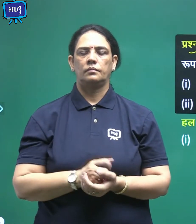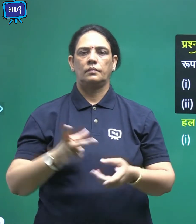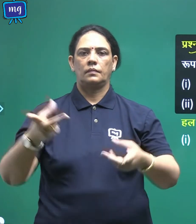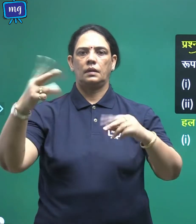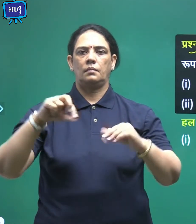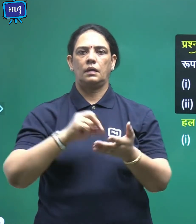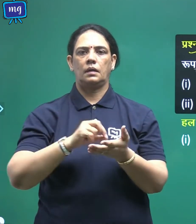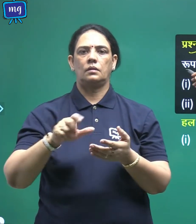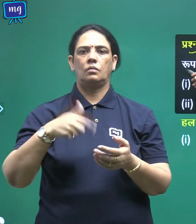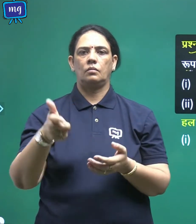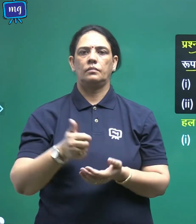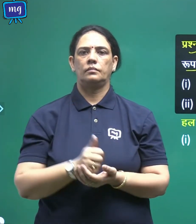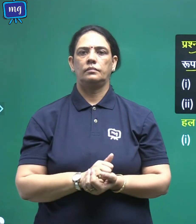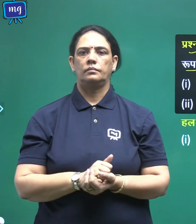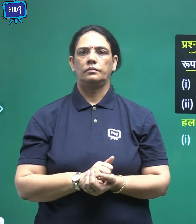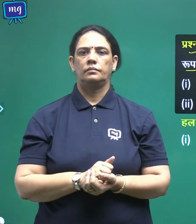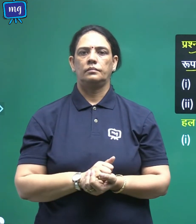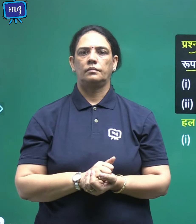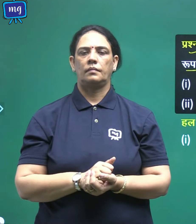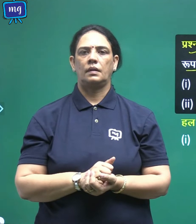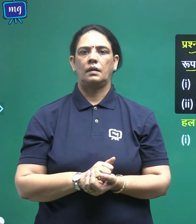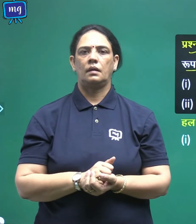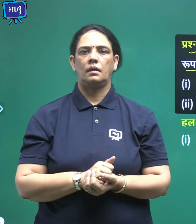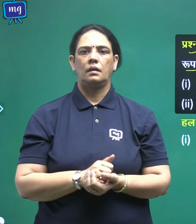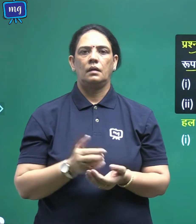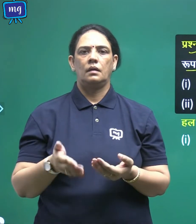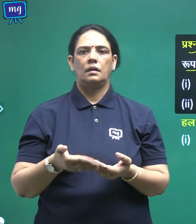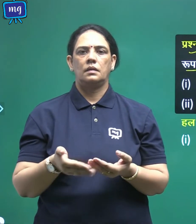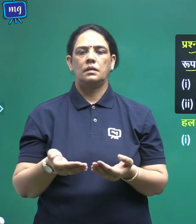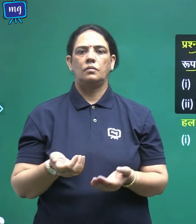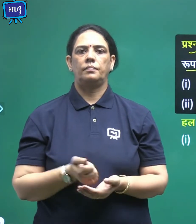निम्नलिखित को सामान्य रूप में